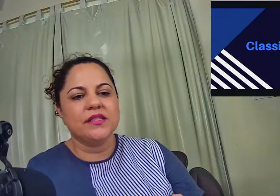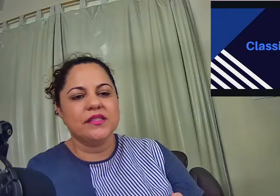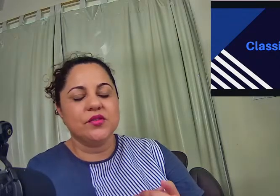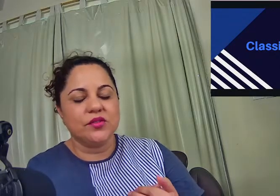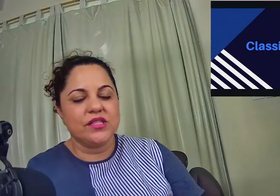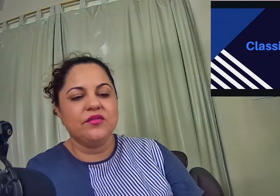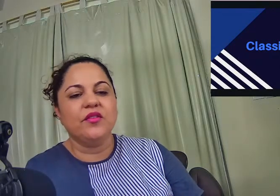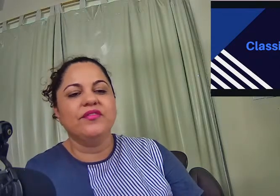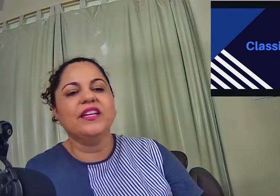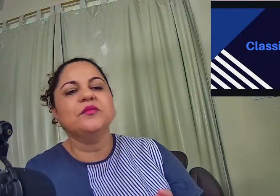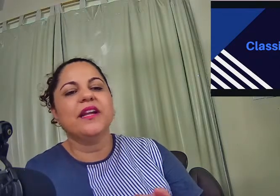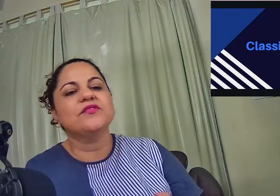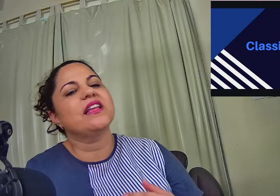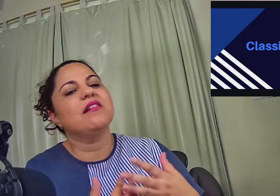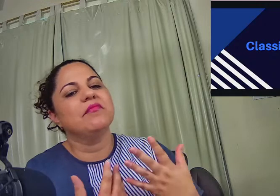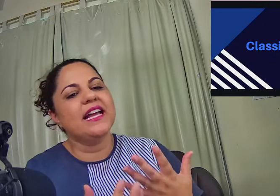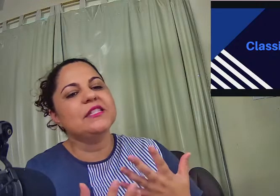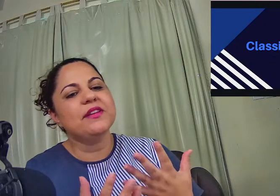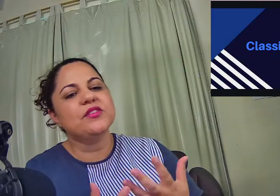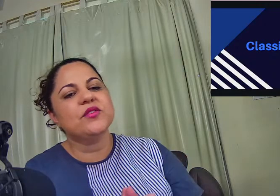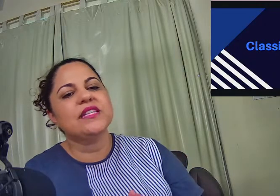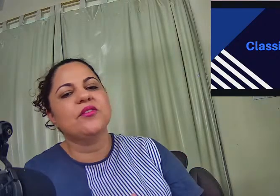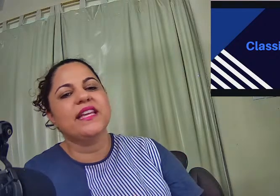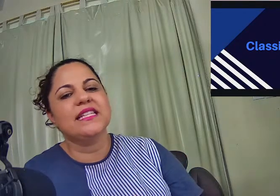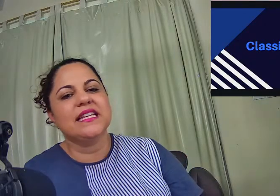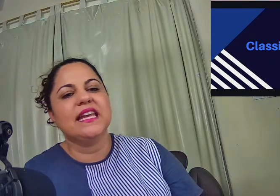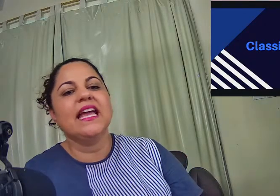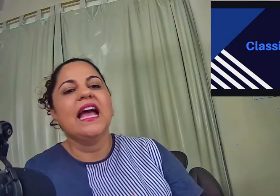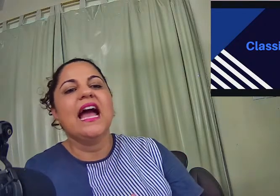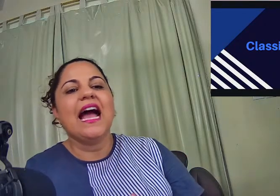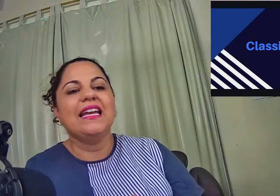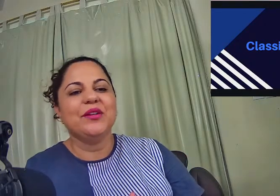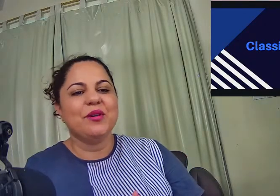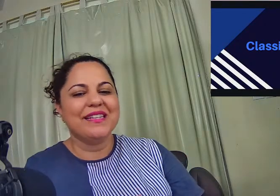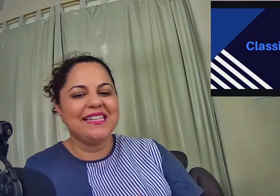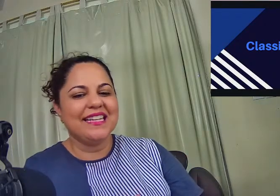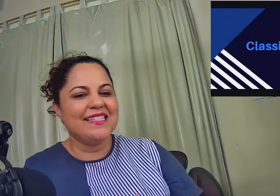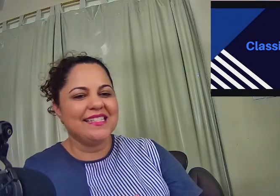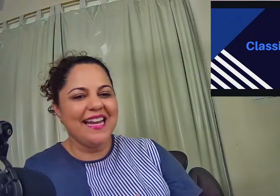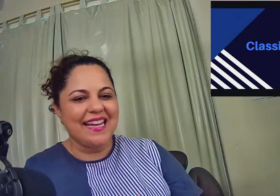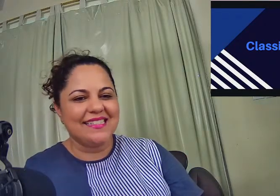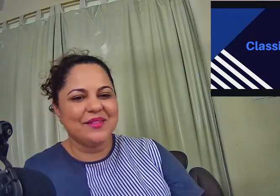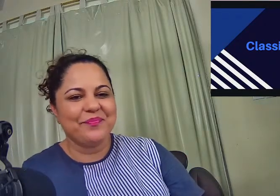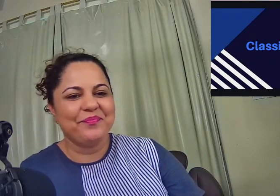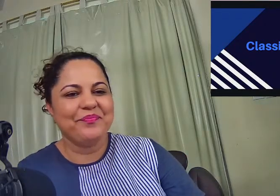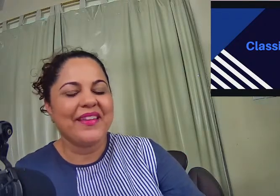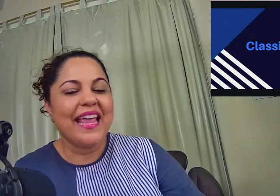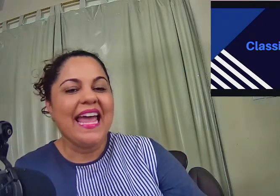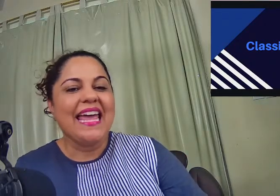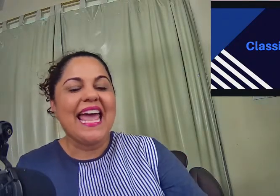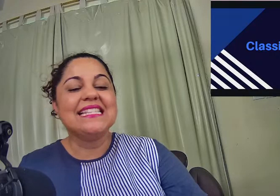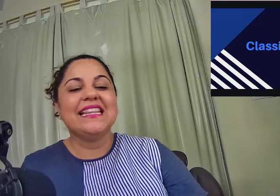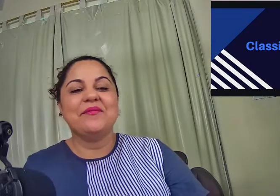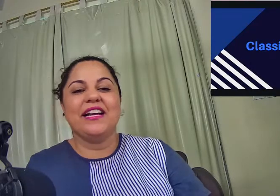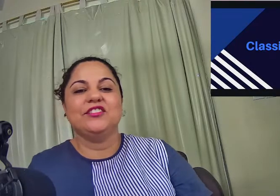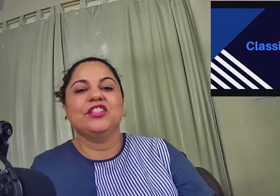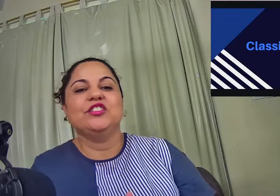estou desenvolvendo para ajudar mais pessoas a conhecerem a língua brasileira de sinais. Essa temática de